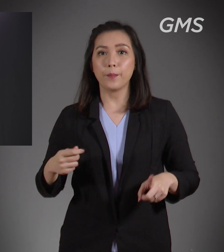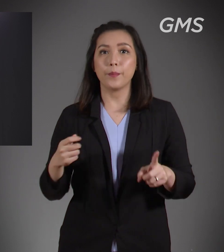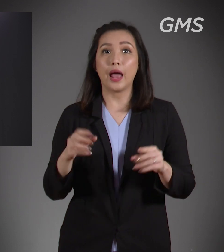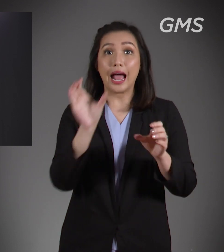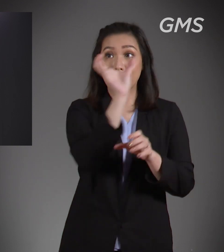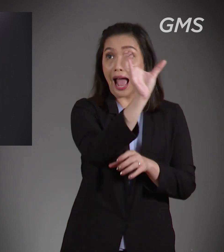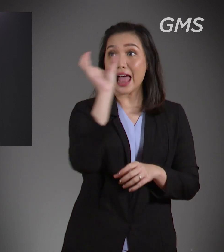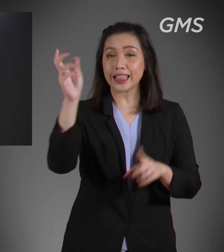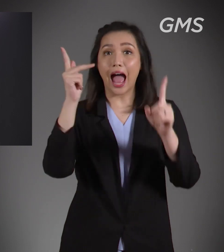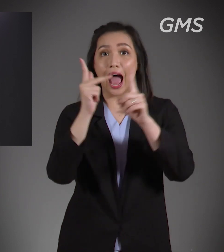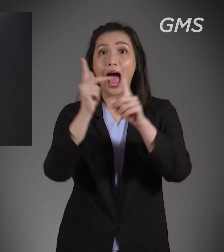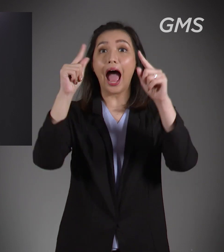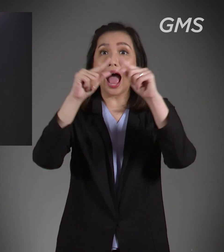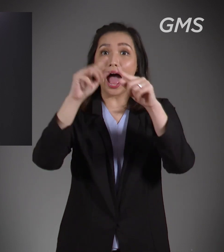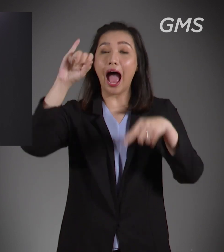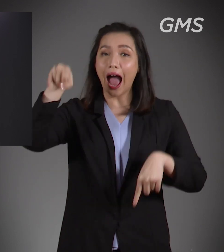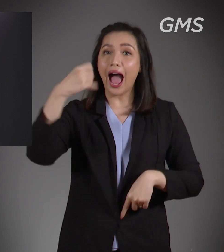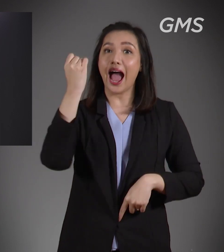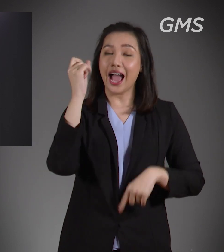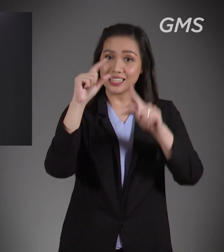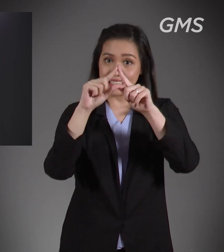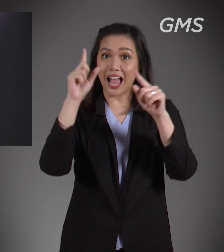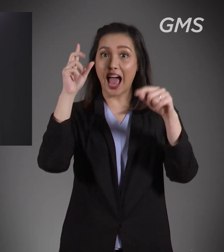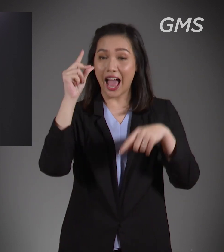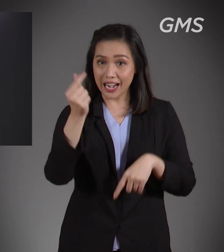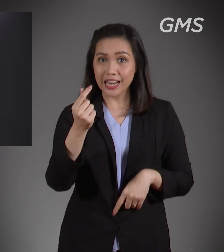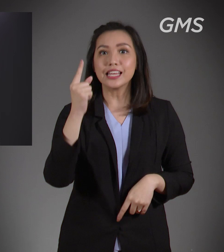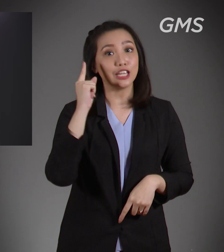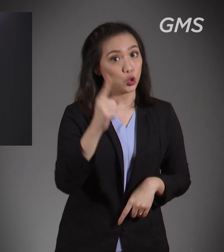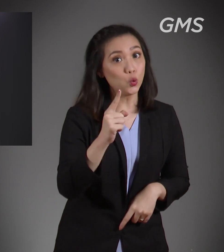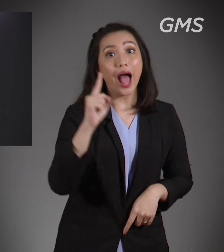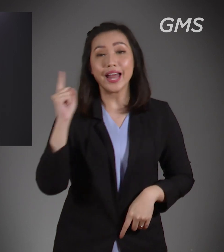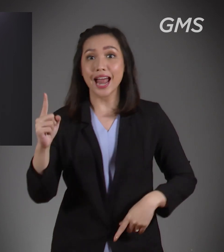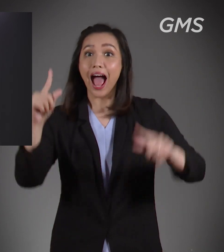ajar. Tuhan gak pernah hanya menghajar kita tanpa mengajar.